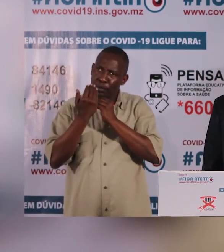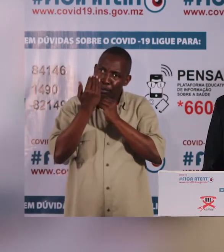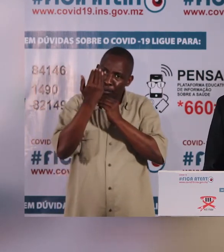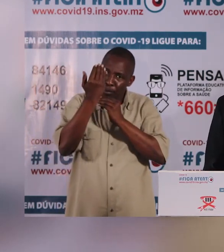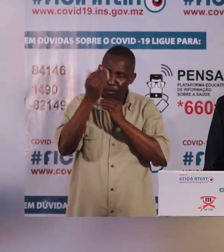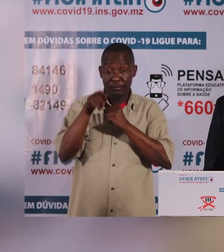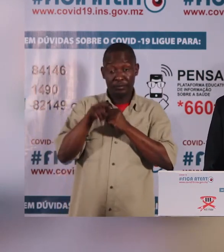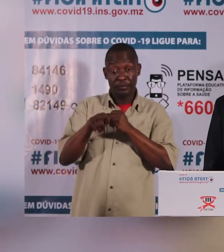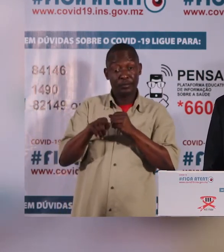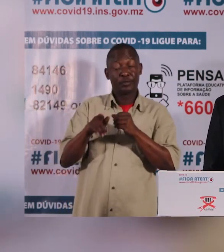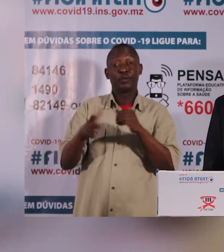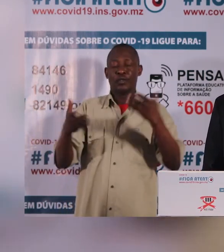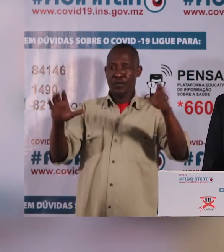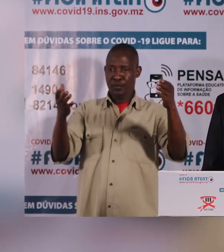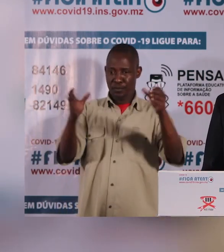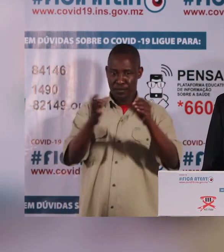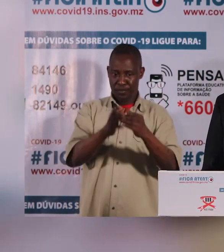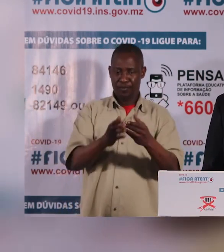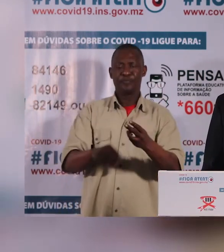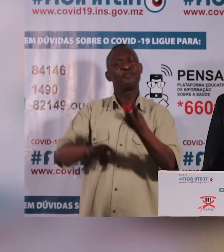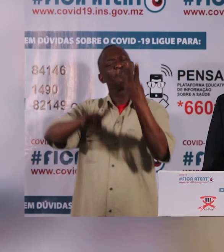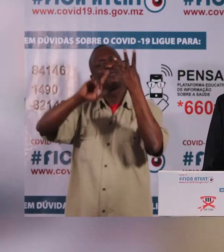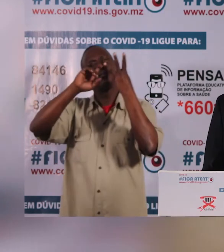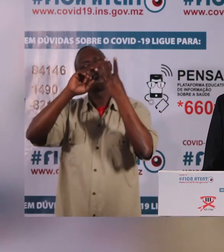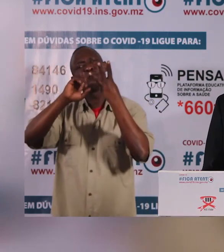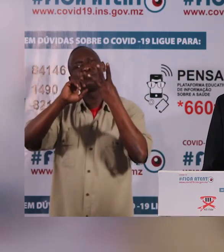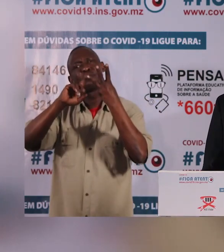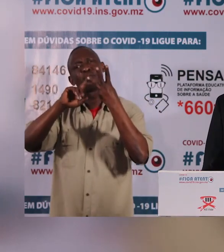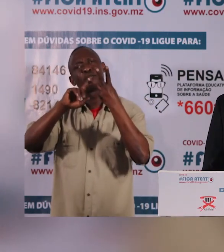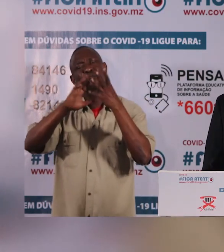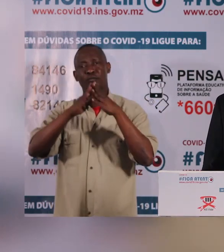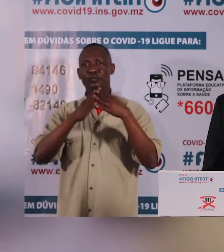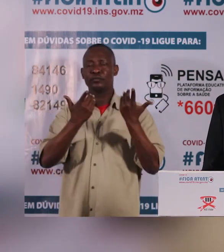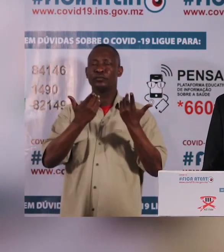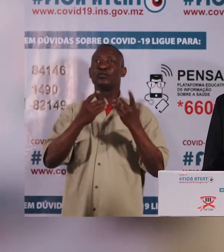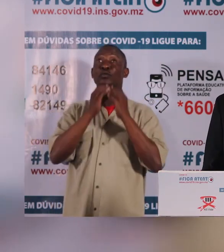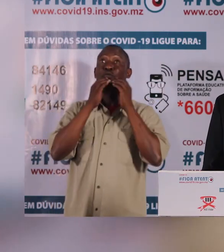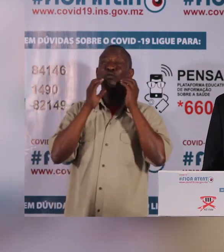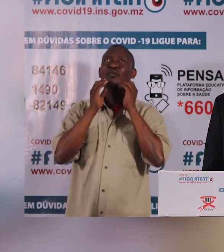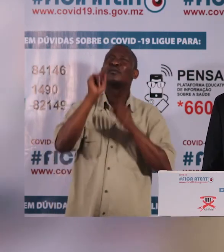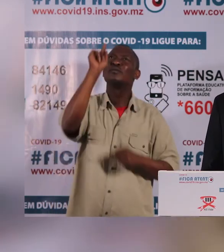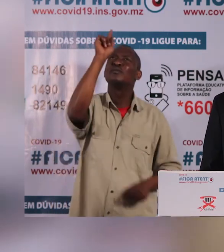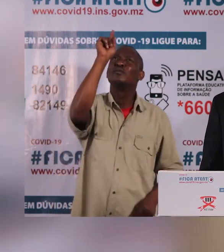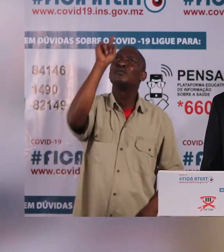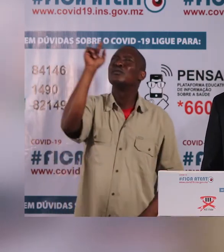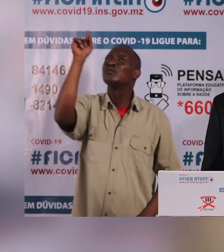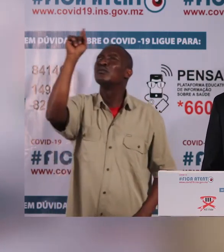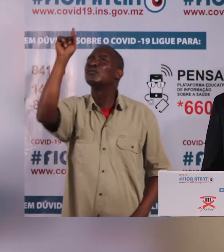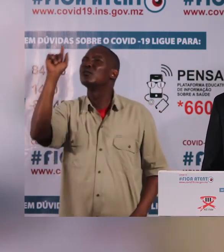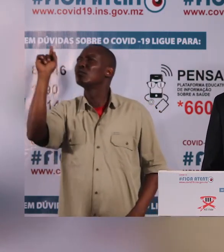epidemiológica. A terceira mensagem é que há um crescente número de distritos do nosso país onde começam a ser detectados